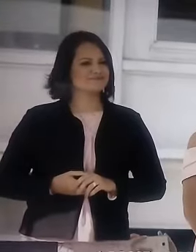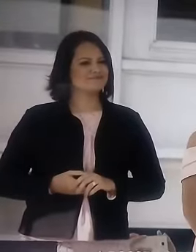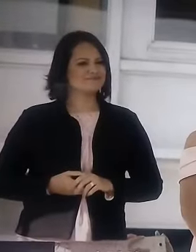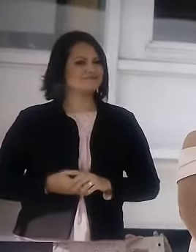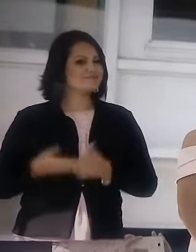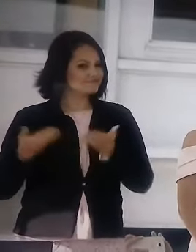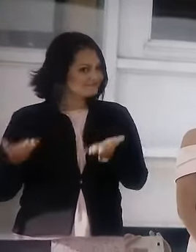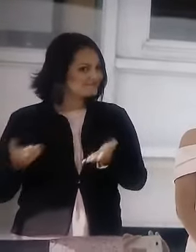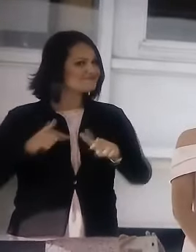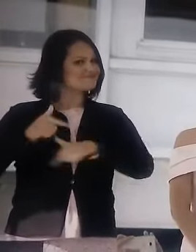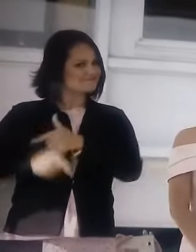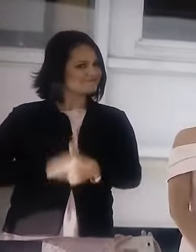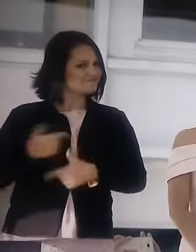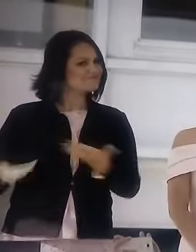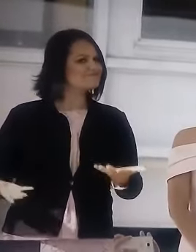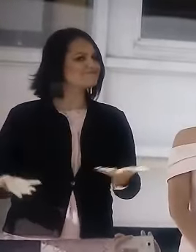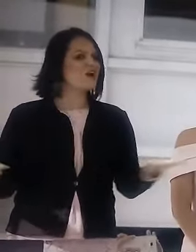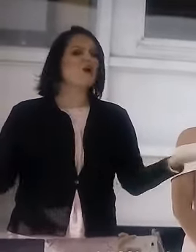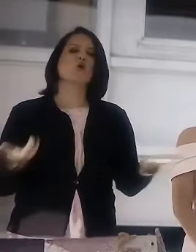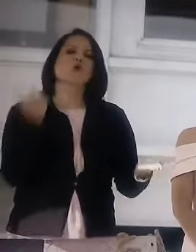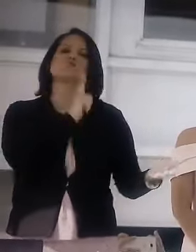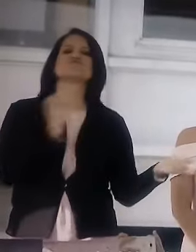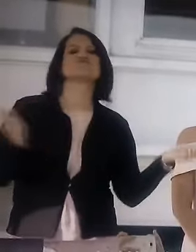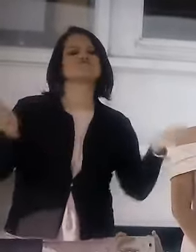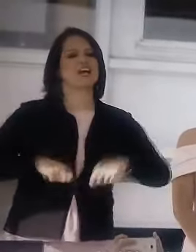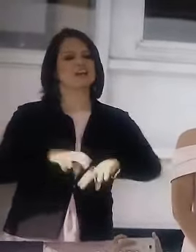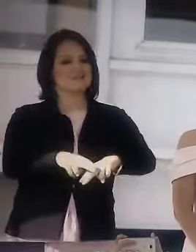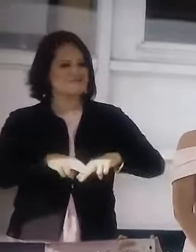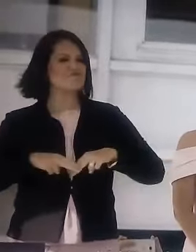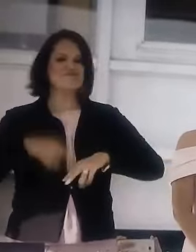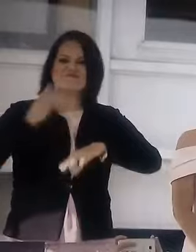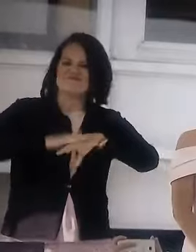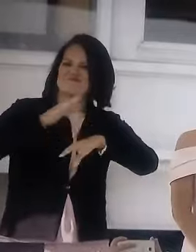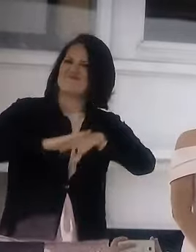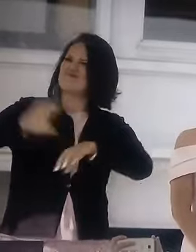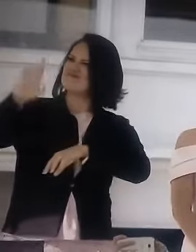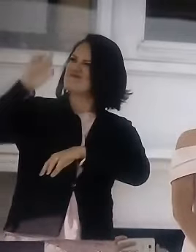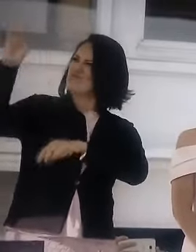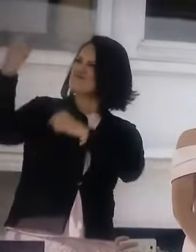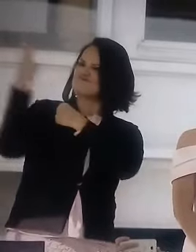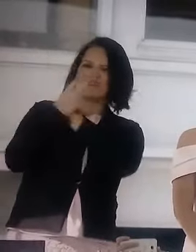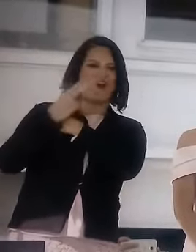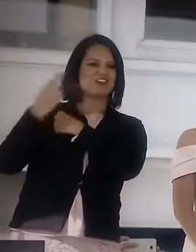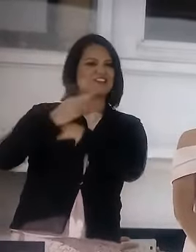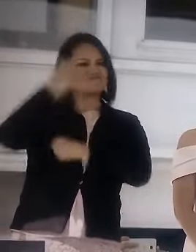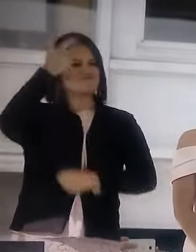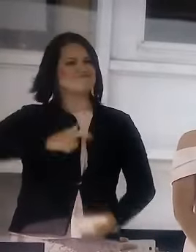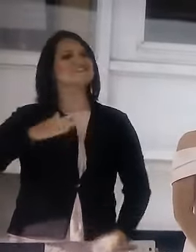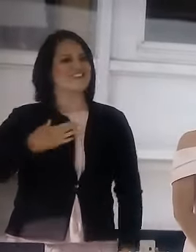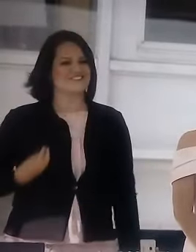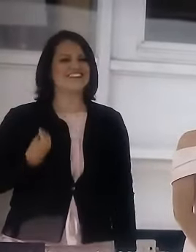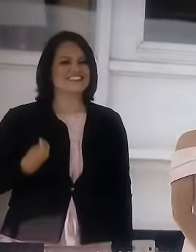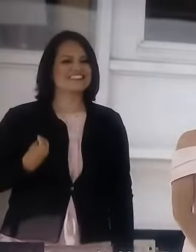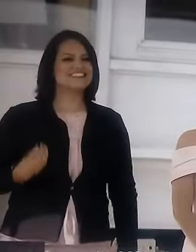Isso só está sendo possível porque Deus preservou a minha vida.